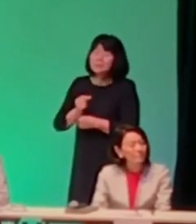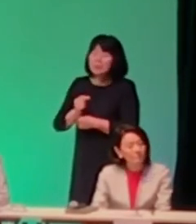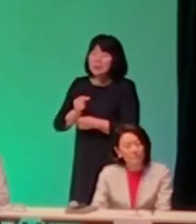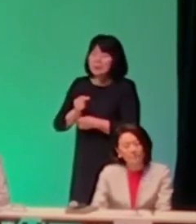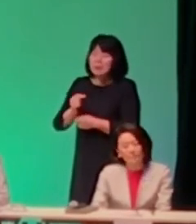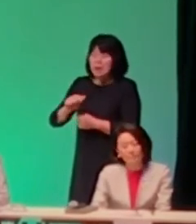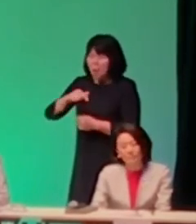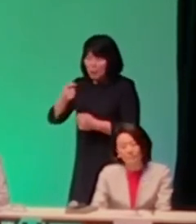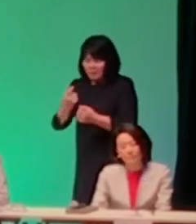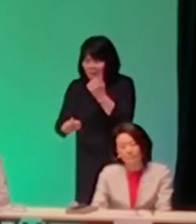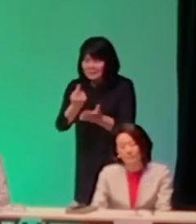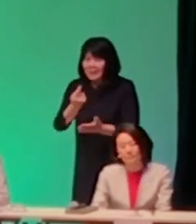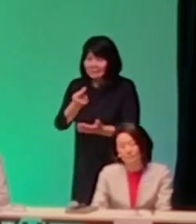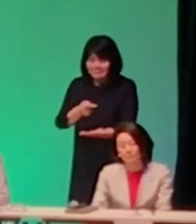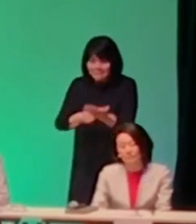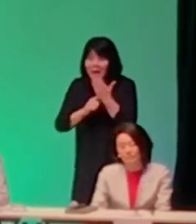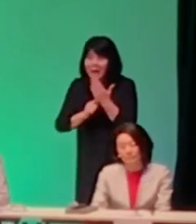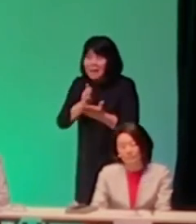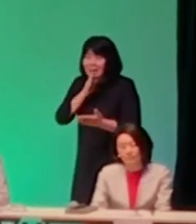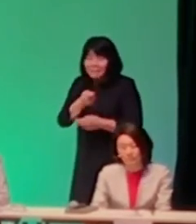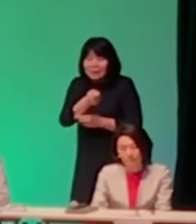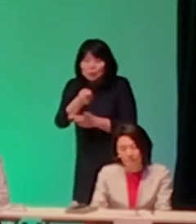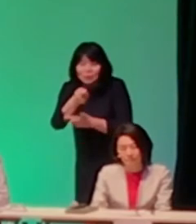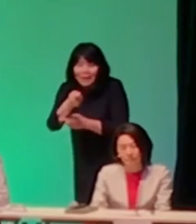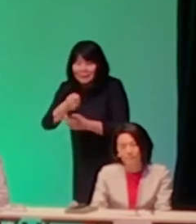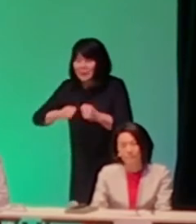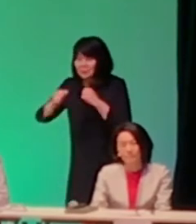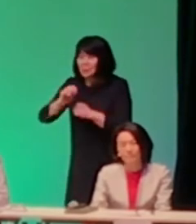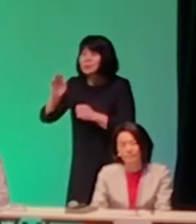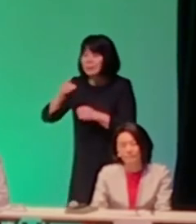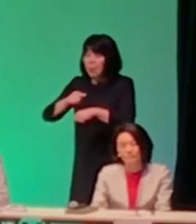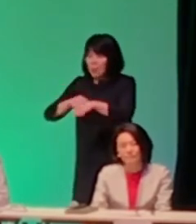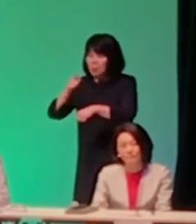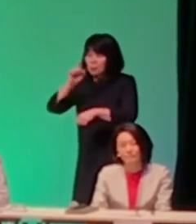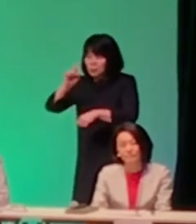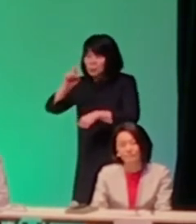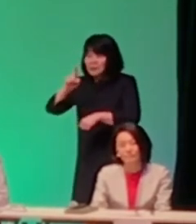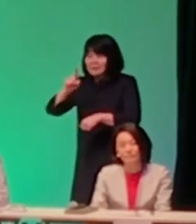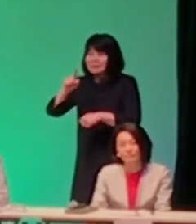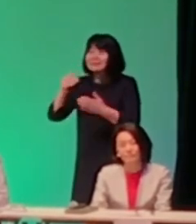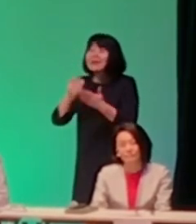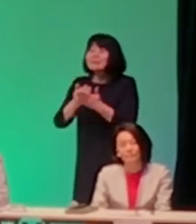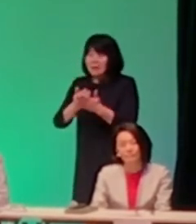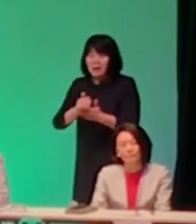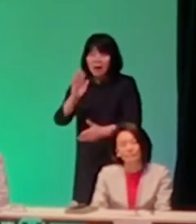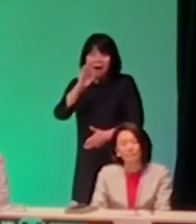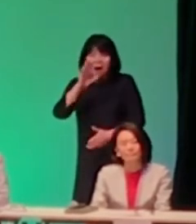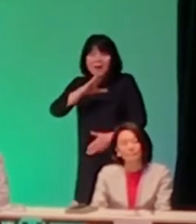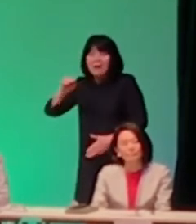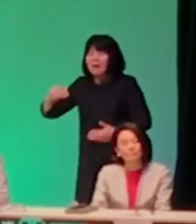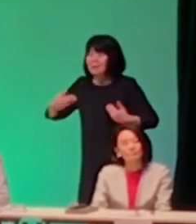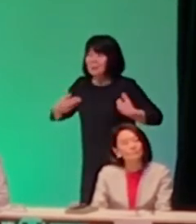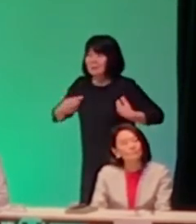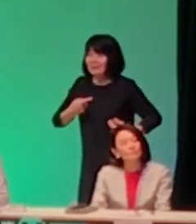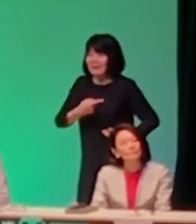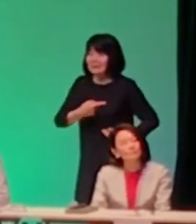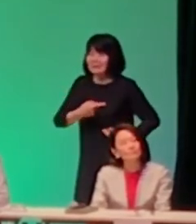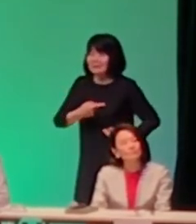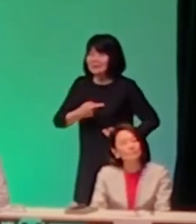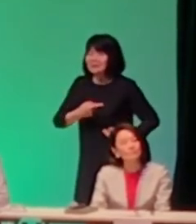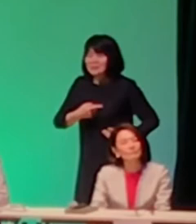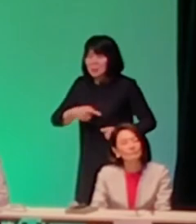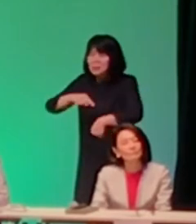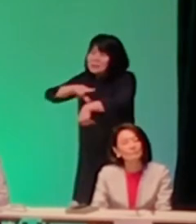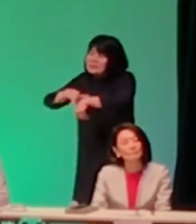事件とか事故があって現場で取材活動をしていても11時になったらそこで終わりというふうな、そういう